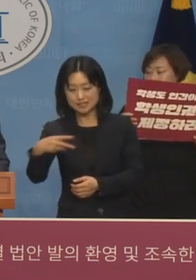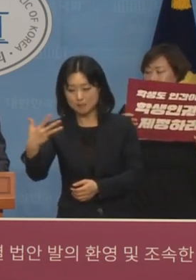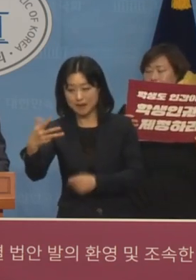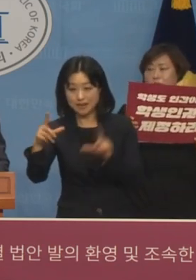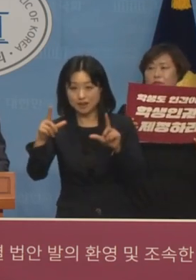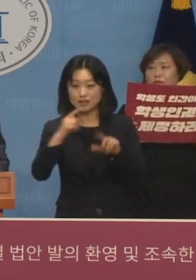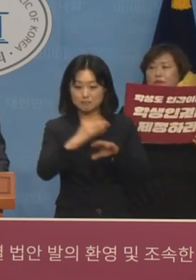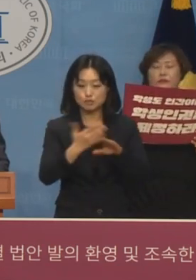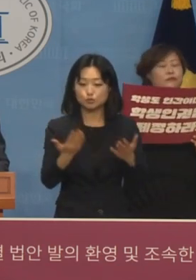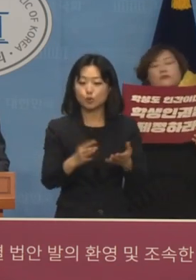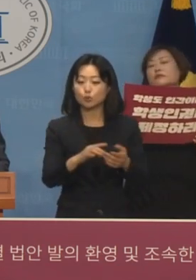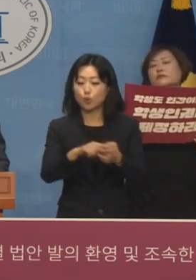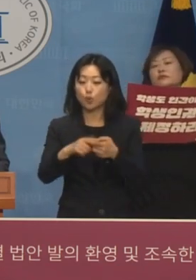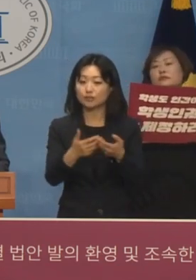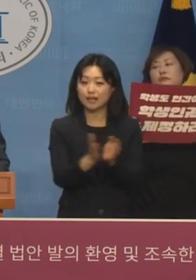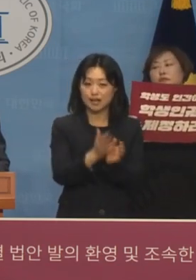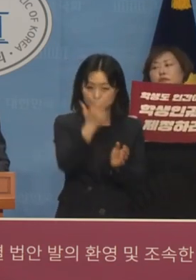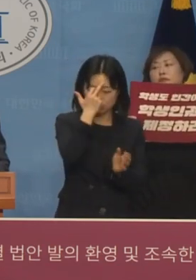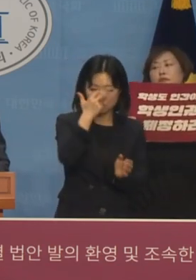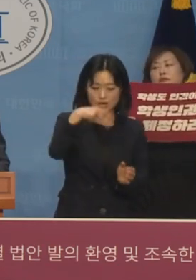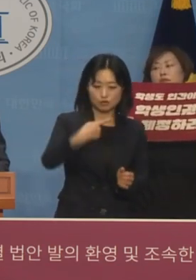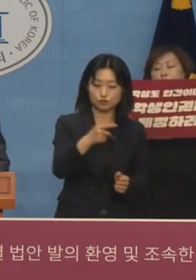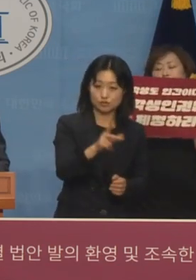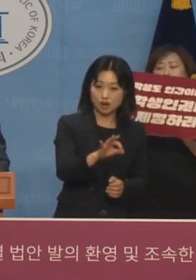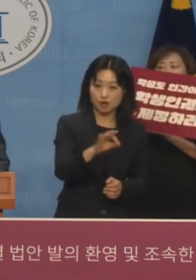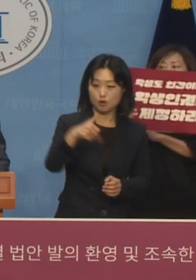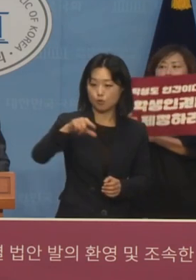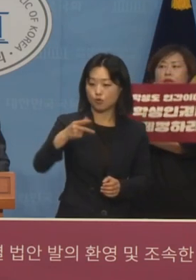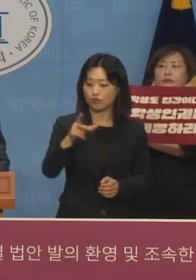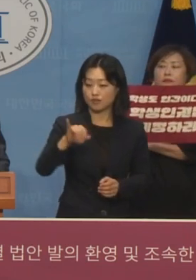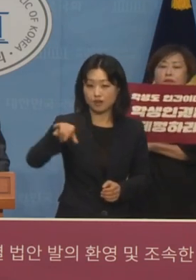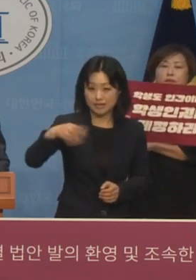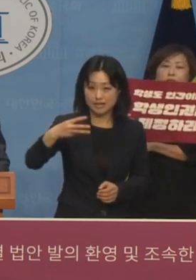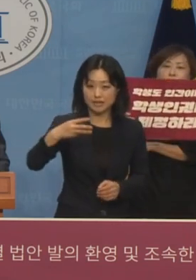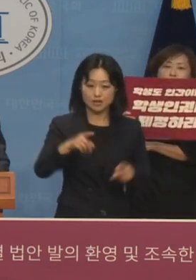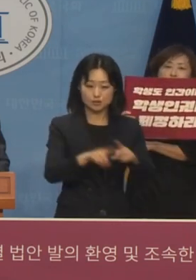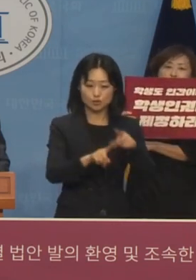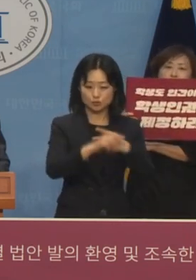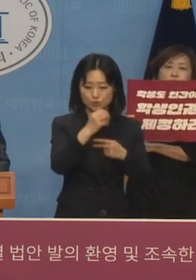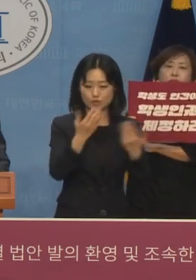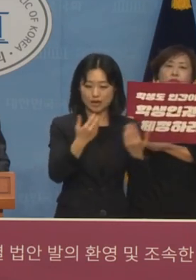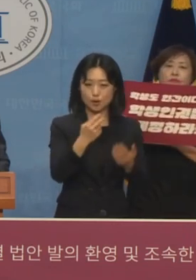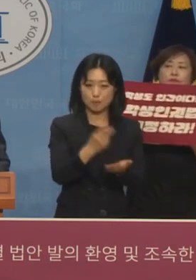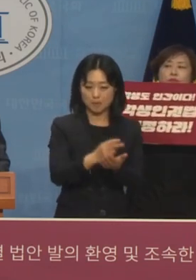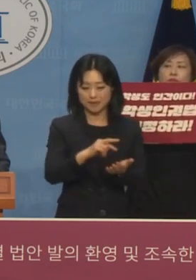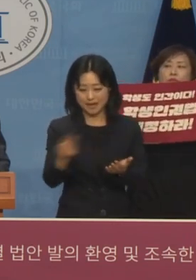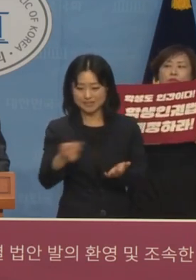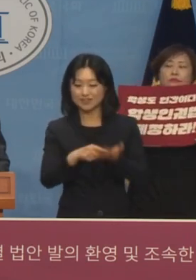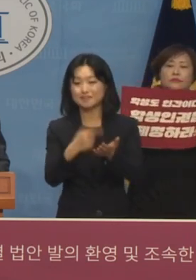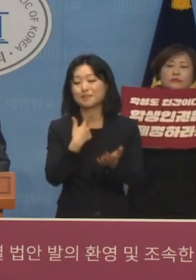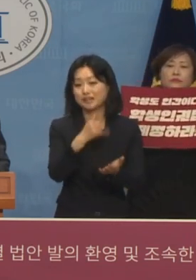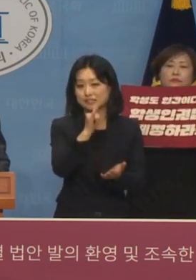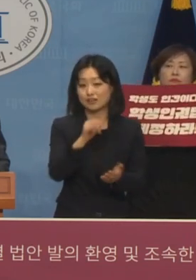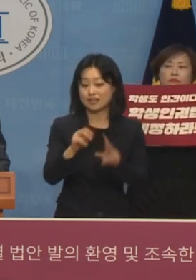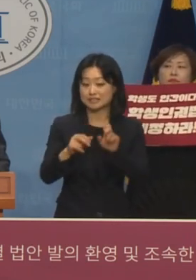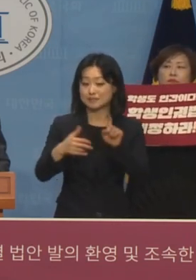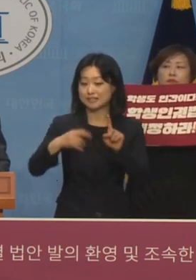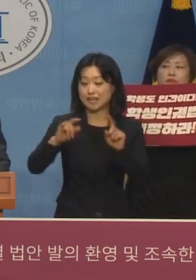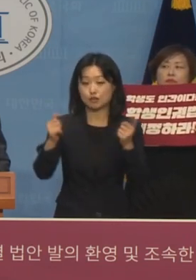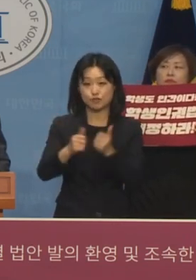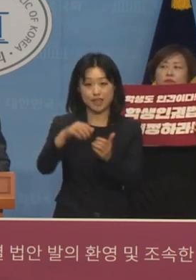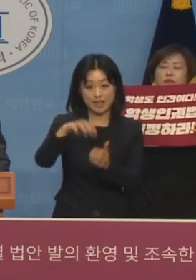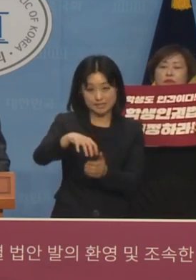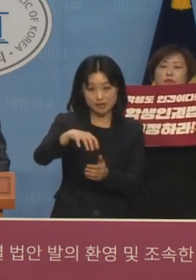민주노동당 최순영 권영길 의원이 초중등 교육법 개정안의 형태로 냈던 적이 있다. 현재 21대